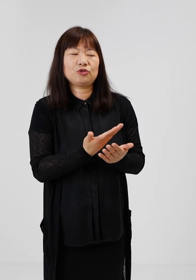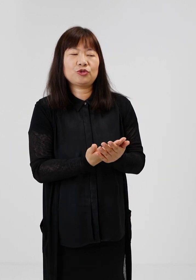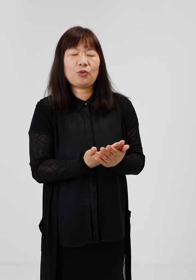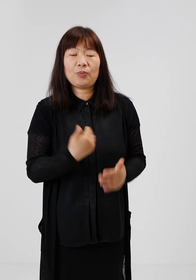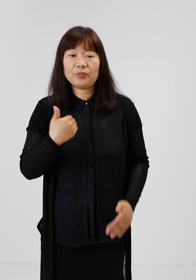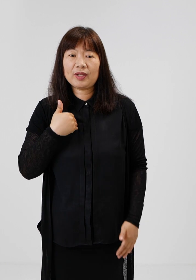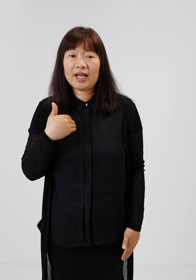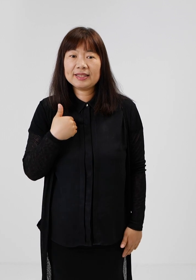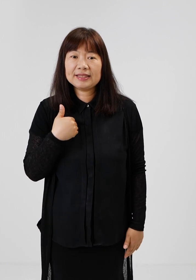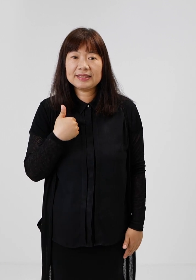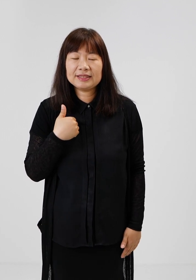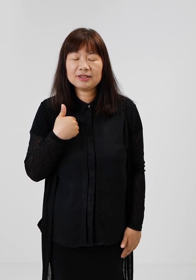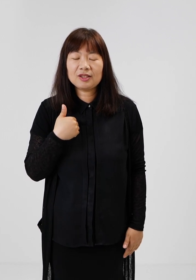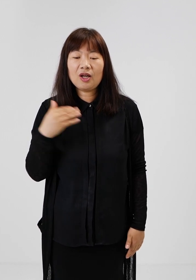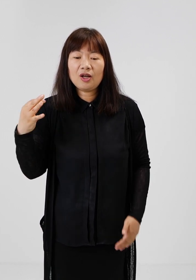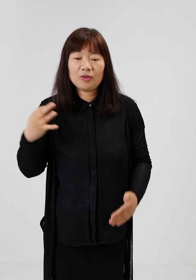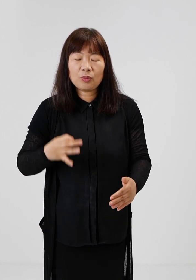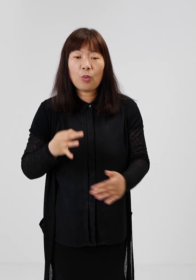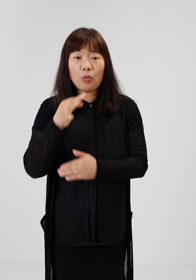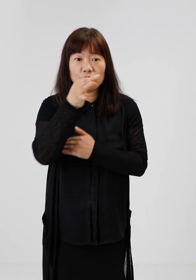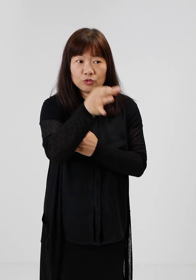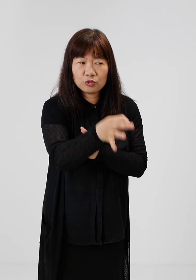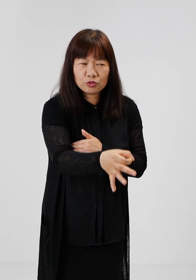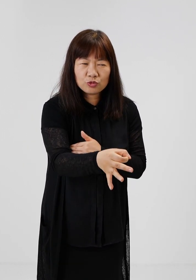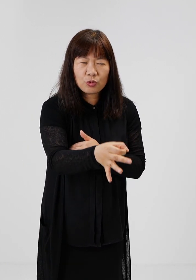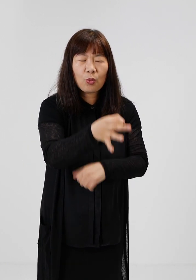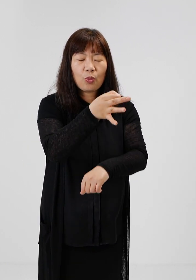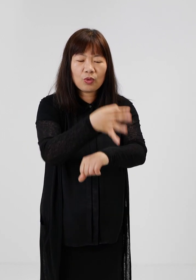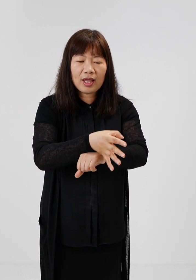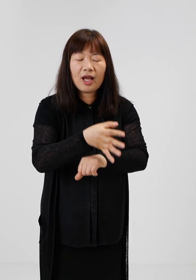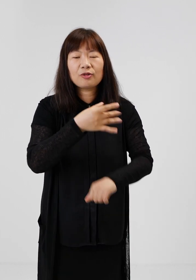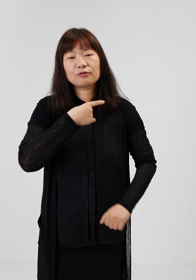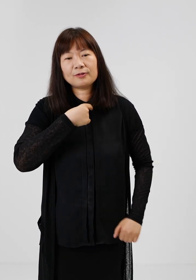나는 상당한 값으로